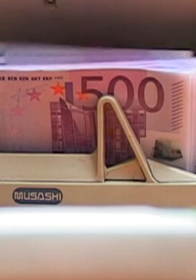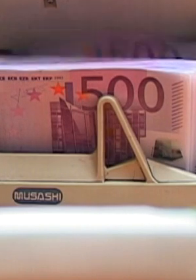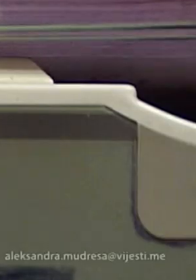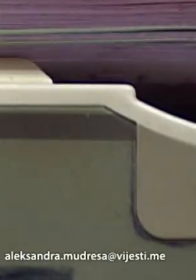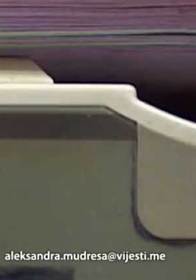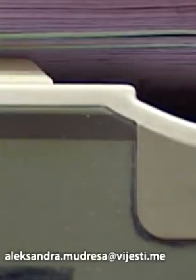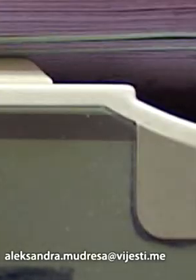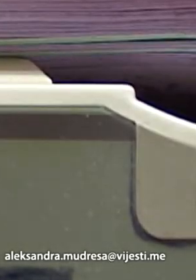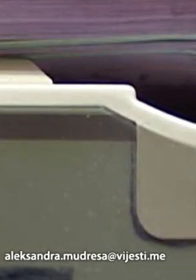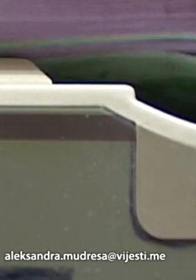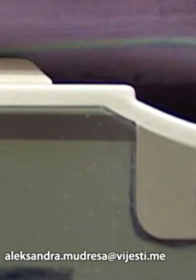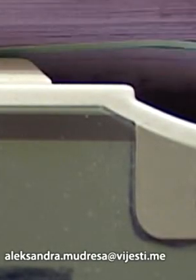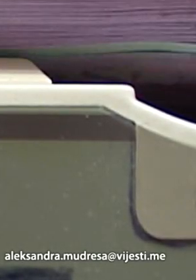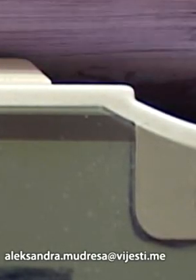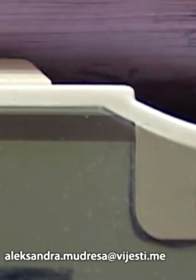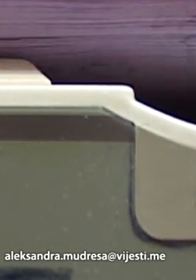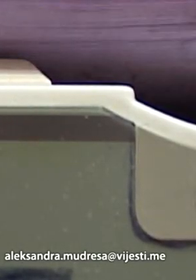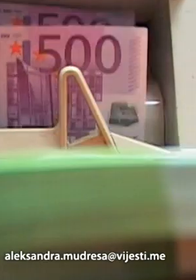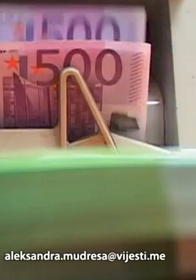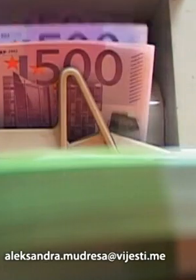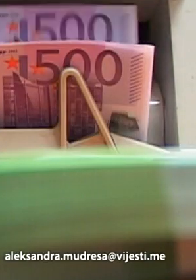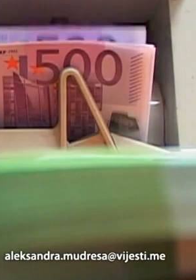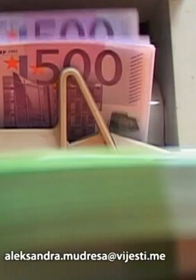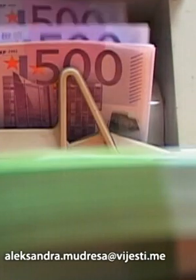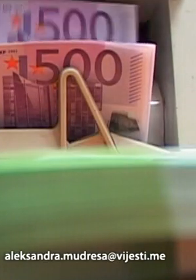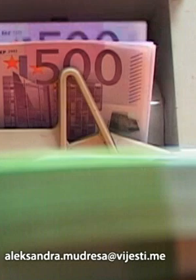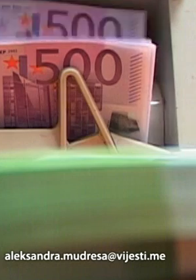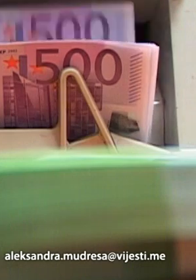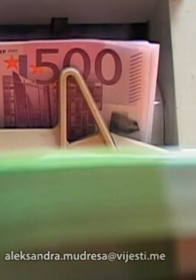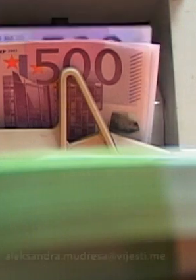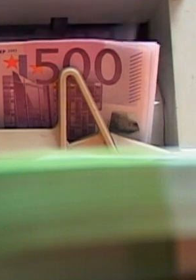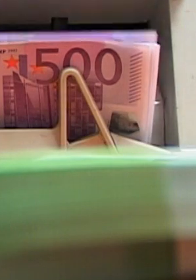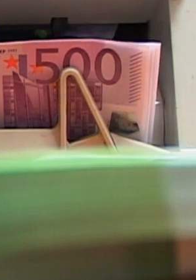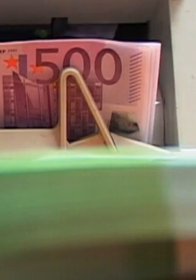okolnosti takve da će doći do rebalansa budžeta i zaduživanja, ali da nije trenutak da se o tome govori.